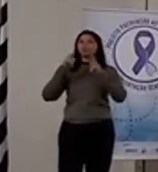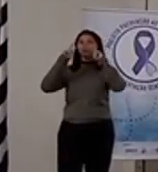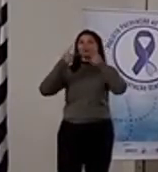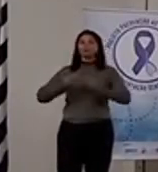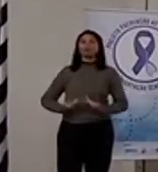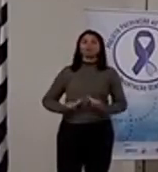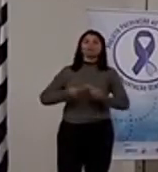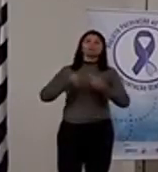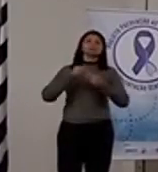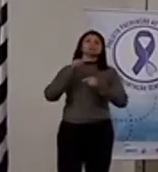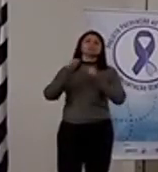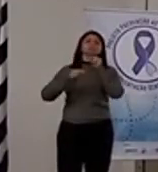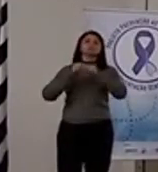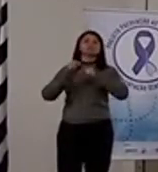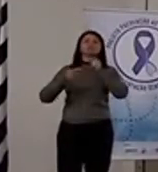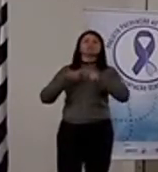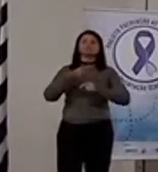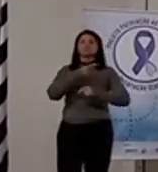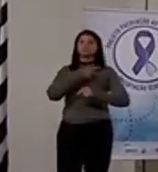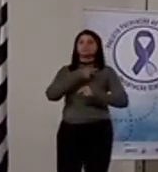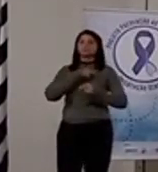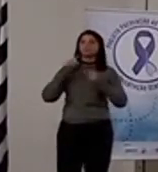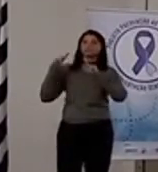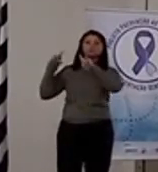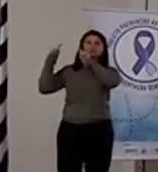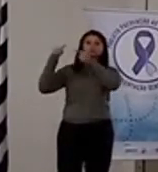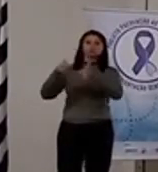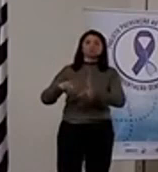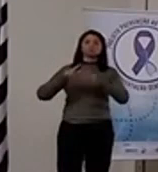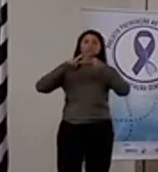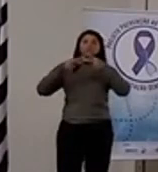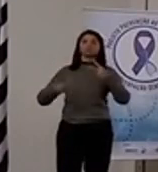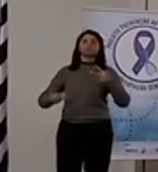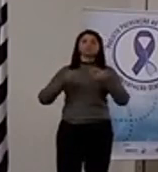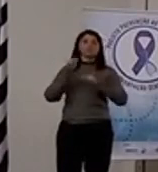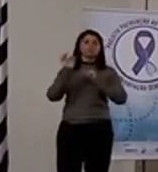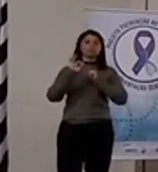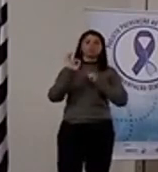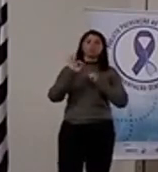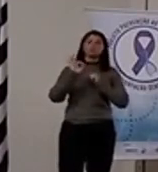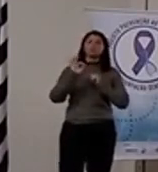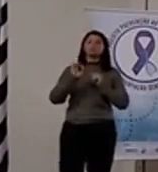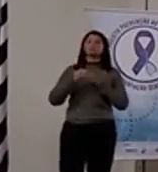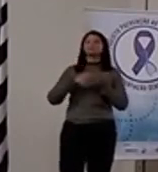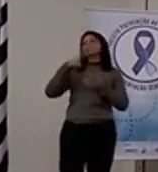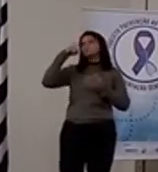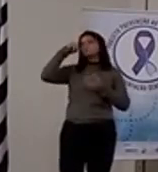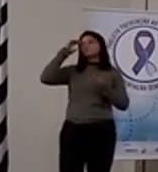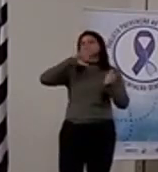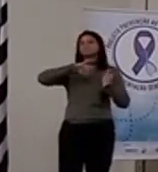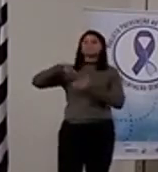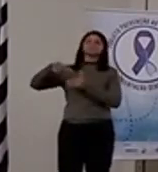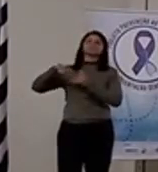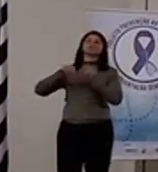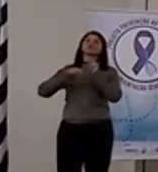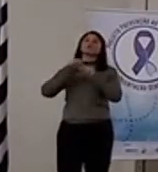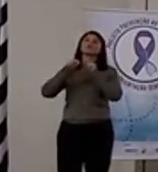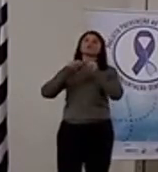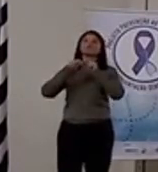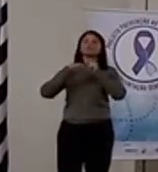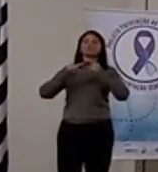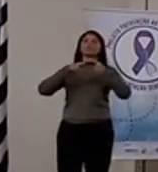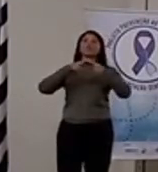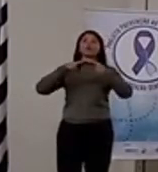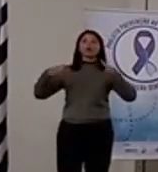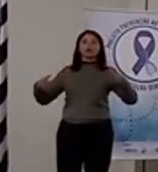genética, certo? Então, tira essa ideia aqui. Mas é importante saber a questão dos tipos sanguíneos, do fator RH, sim, porque